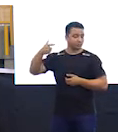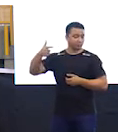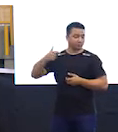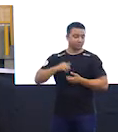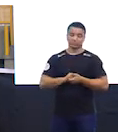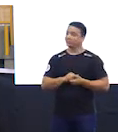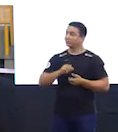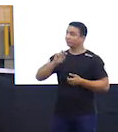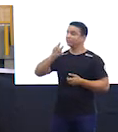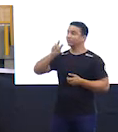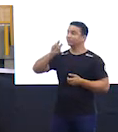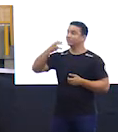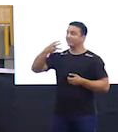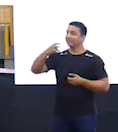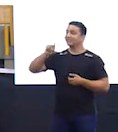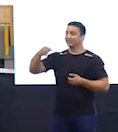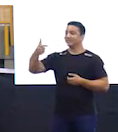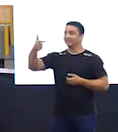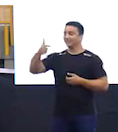532?